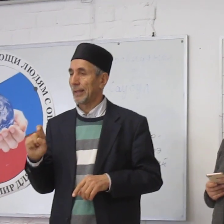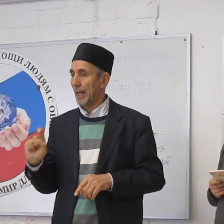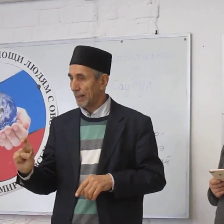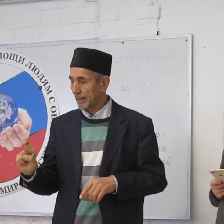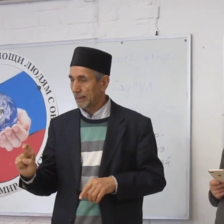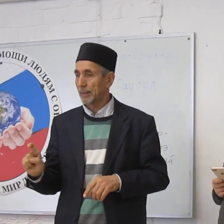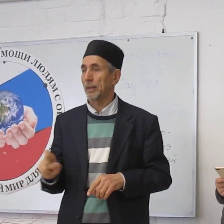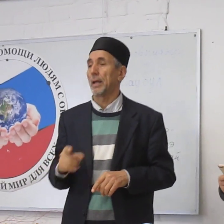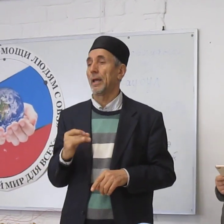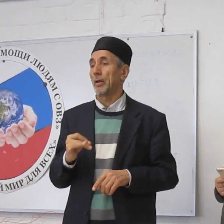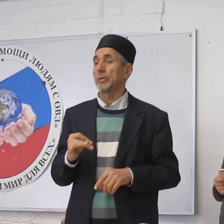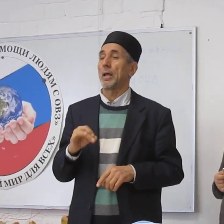еще и применять Аллах Ахмад.